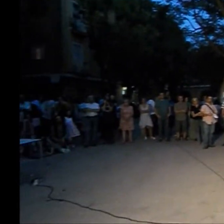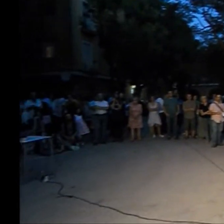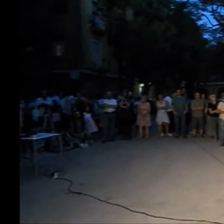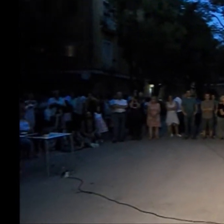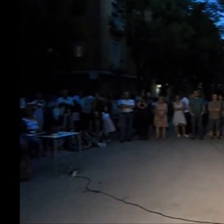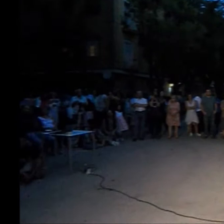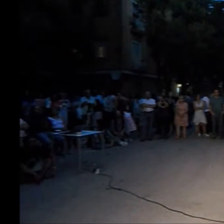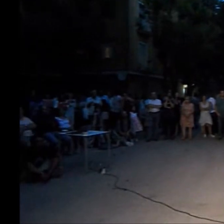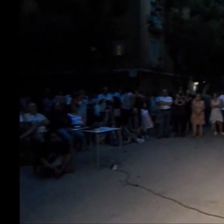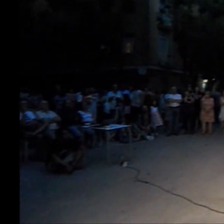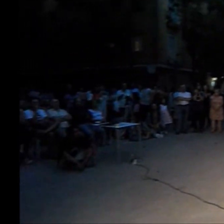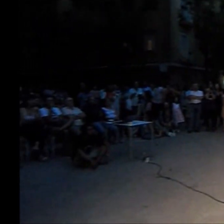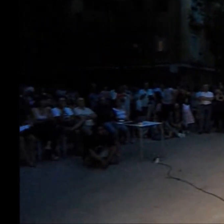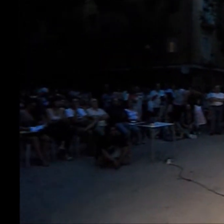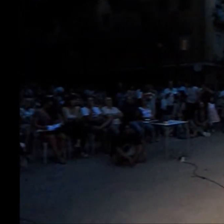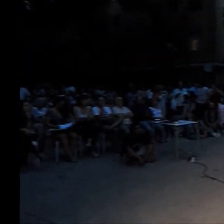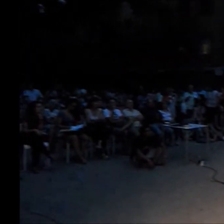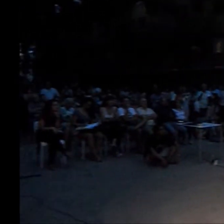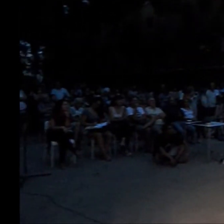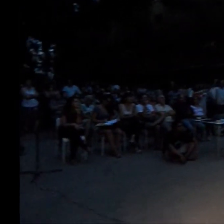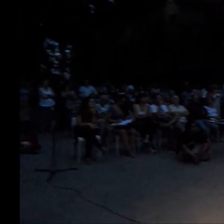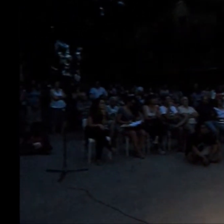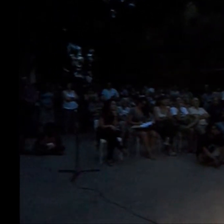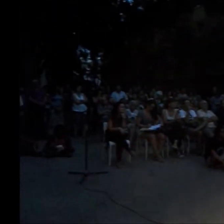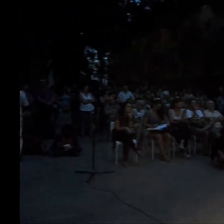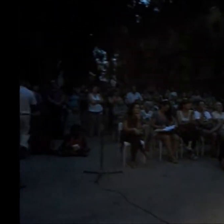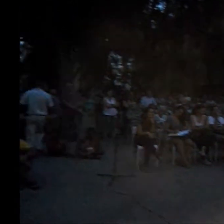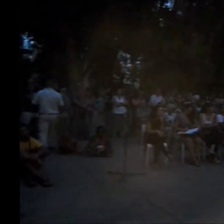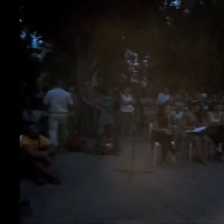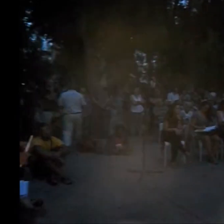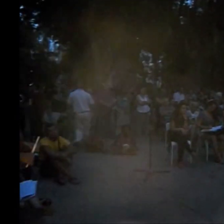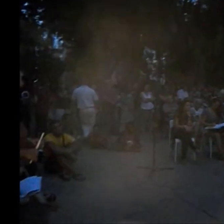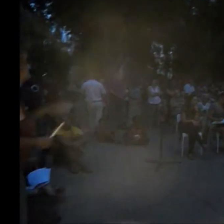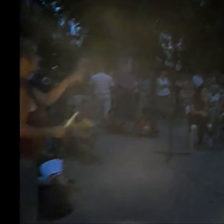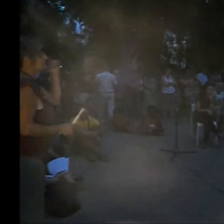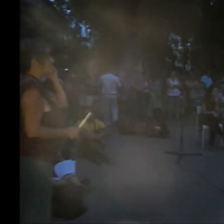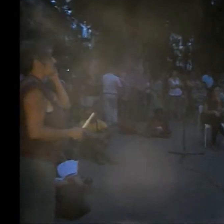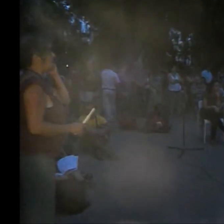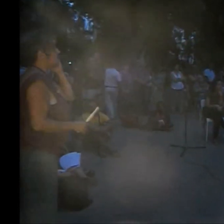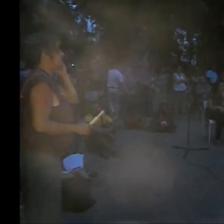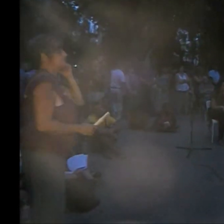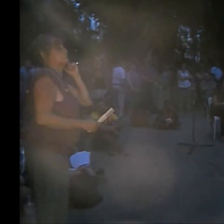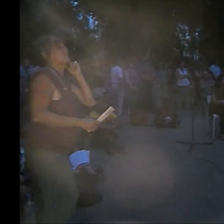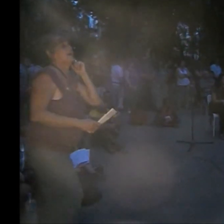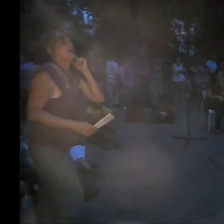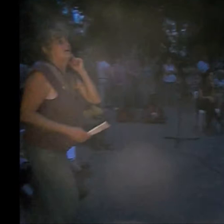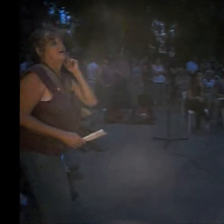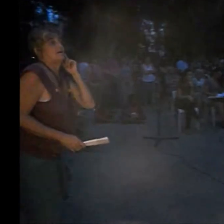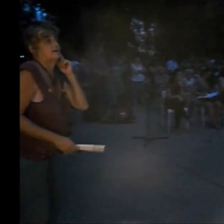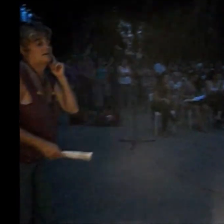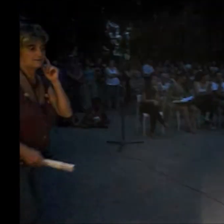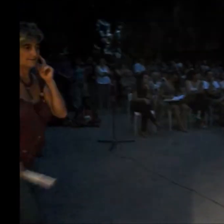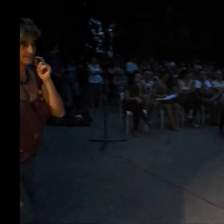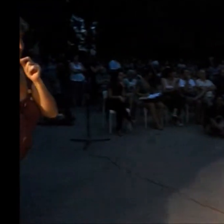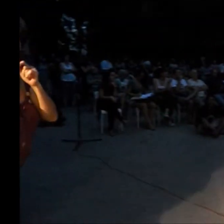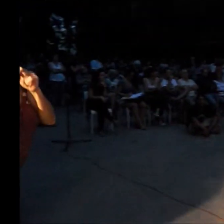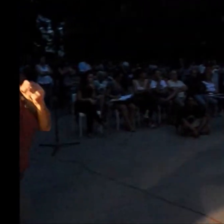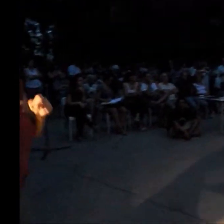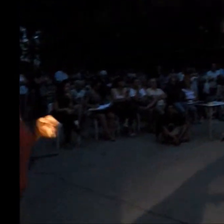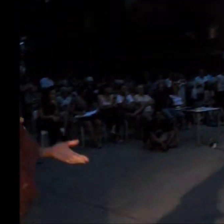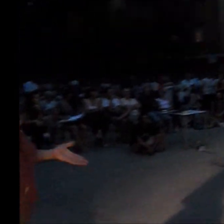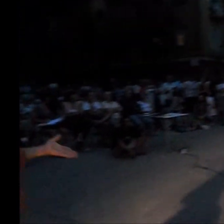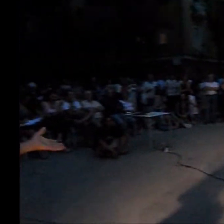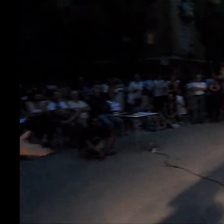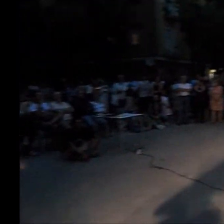curso, pero bueno, establecimos unas tres líneas de trabajo. La primera fue analizar cómo estaba la educación